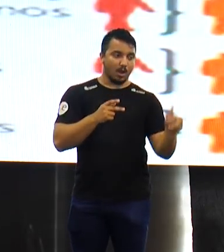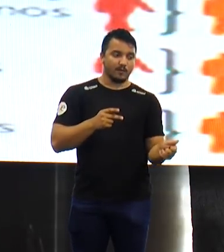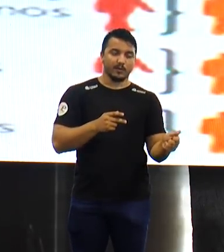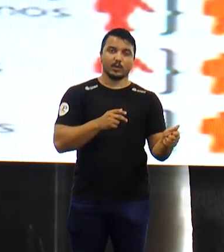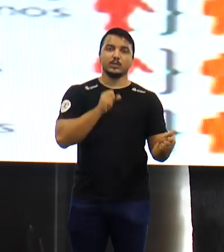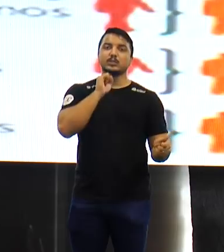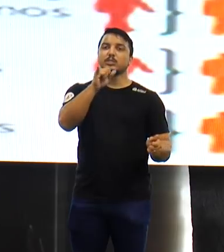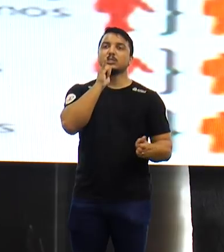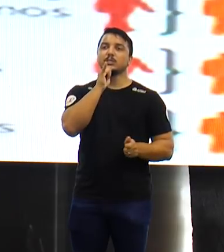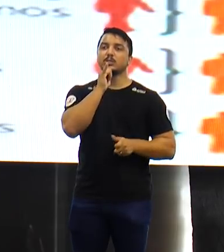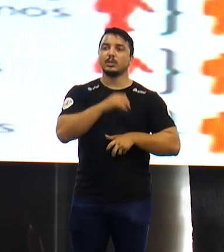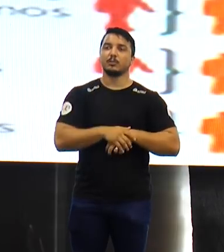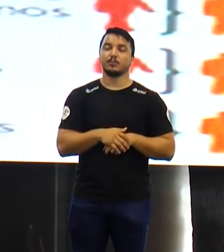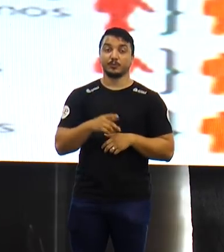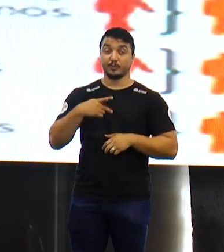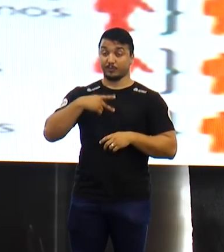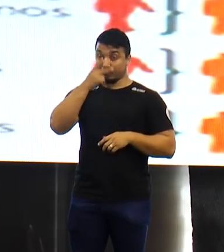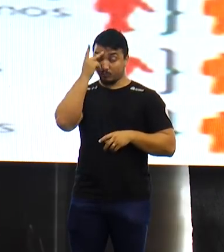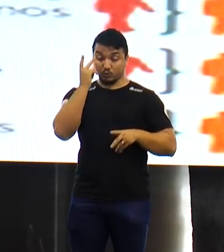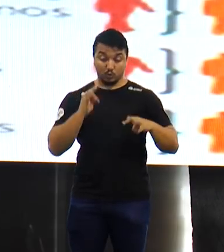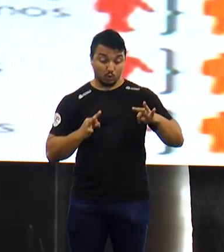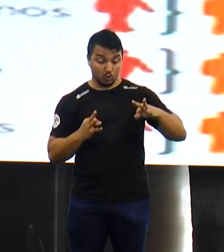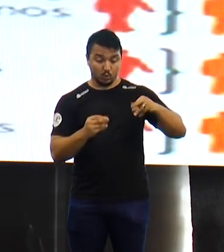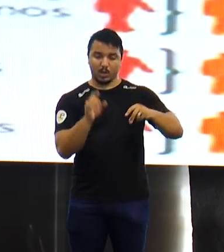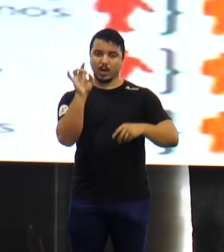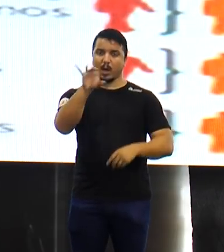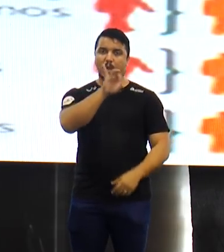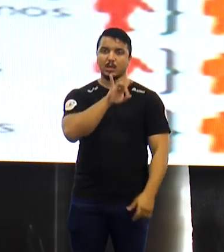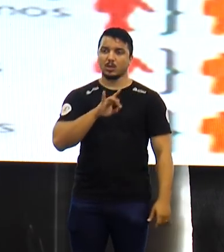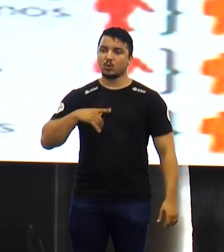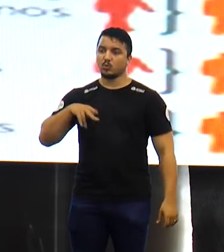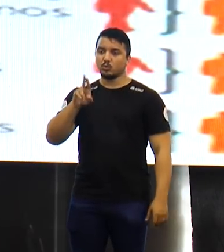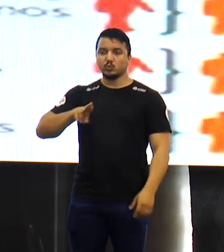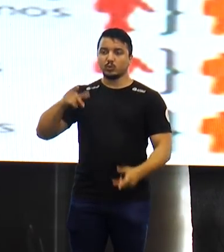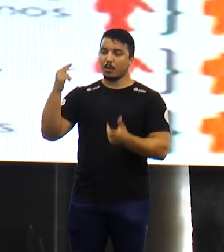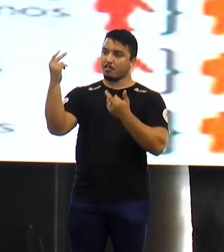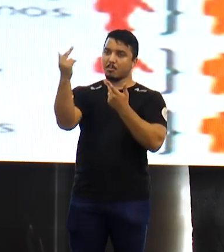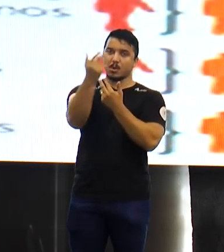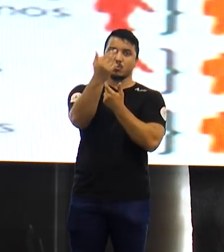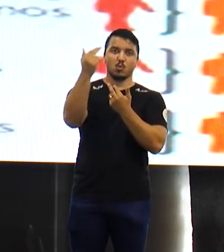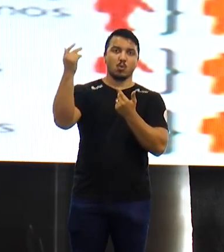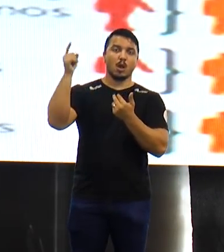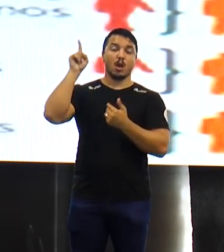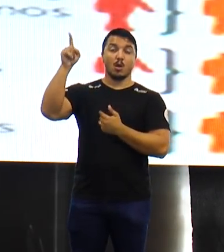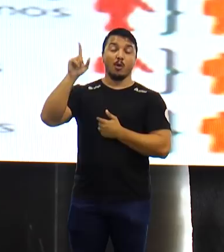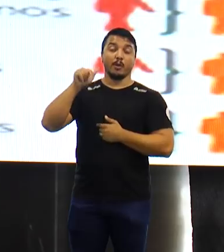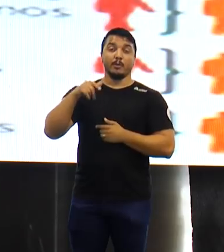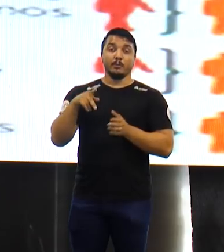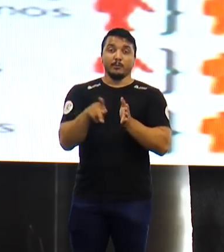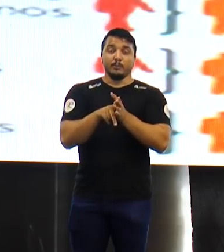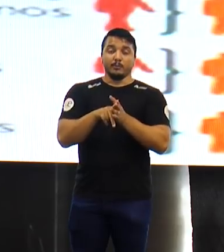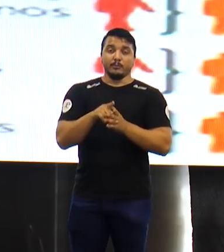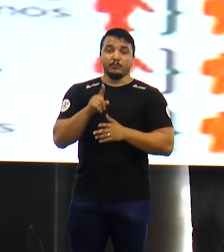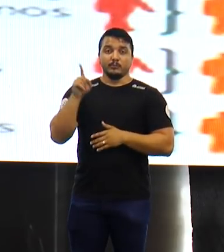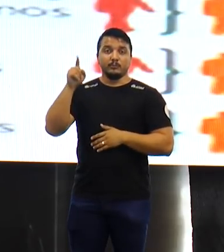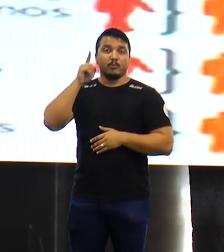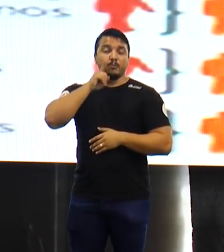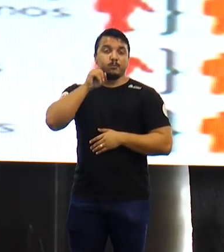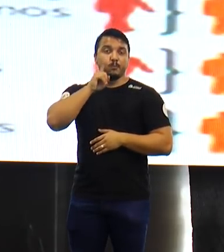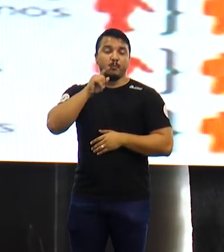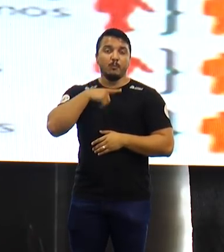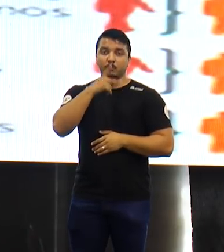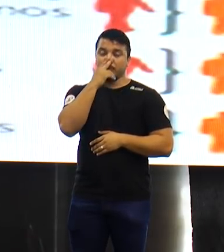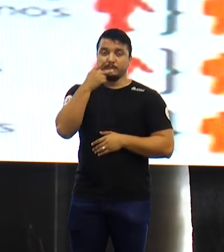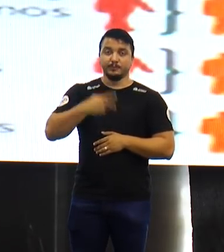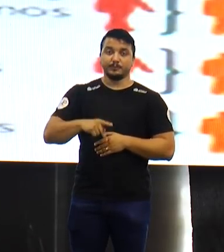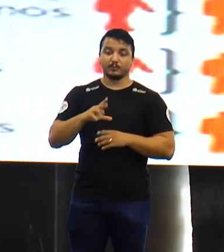Que se todos no planeta, cada um de nós, tivéssemos o mesmo nível de consumo que tem um